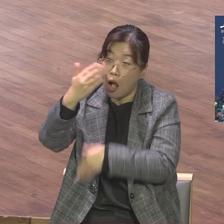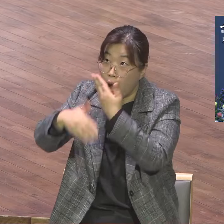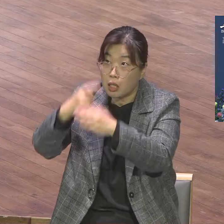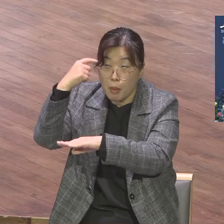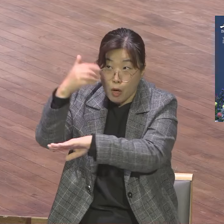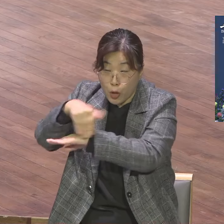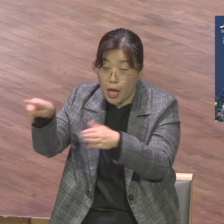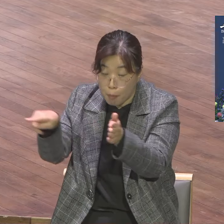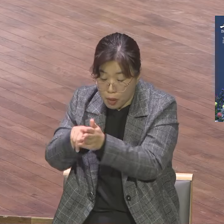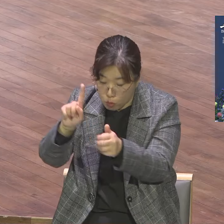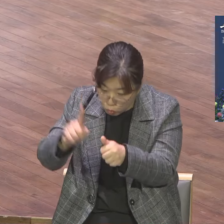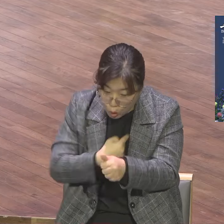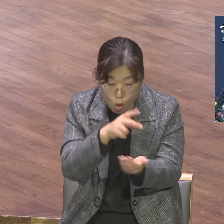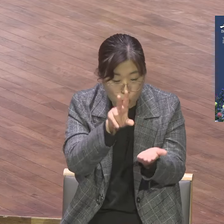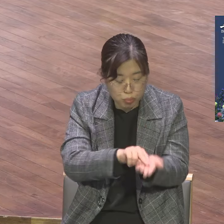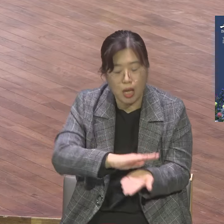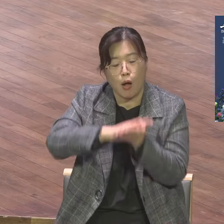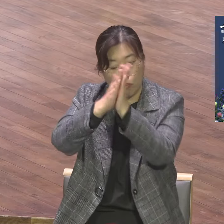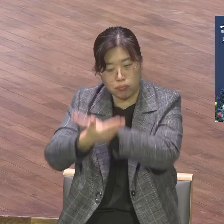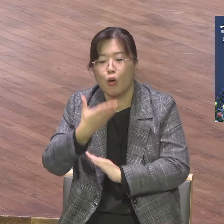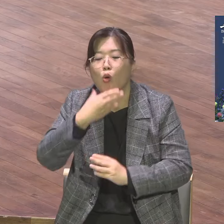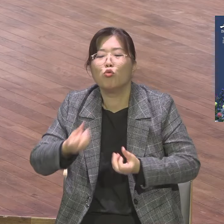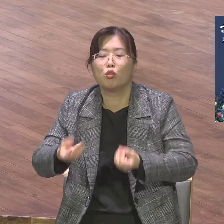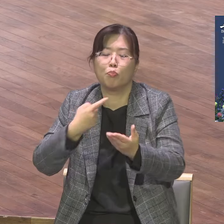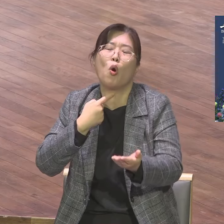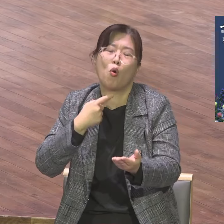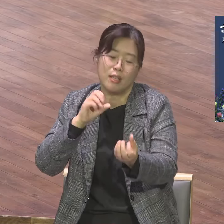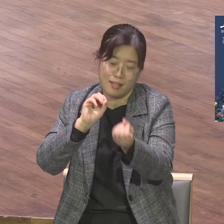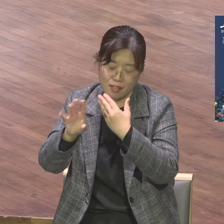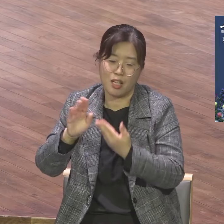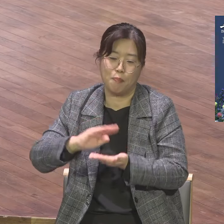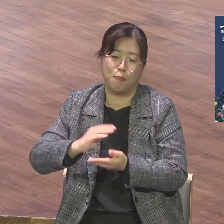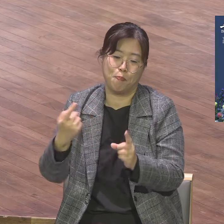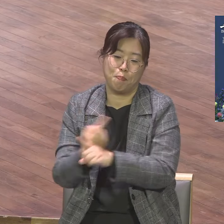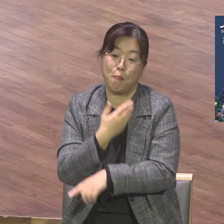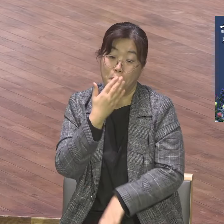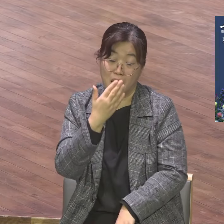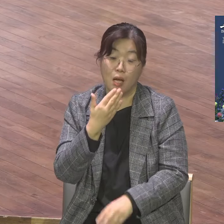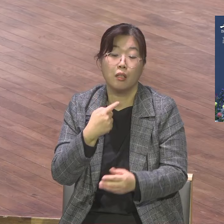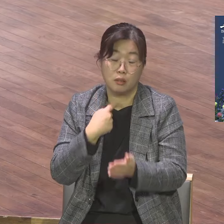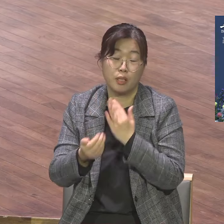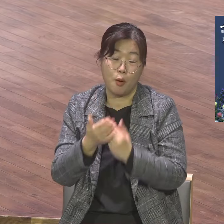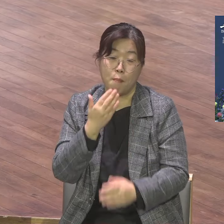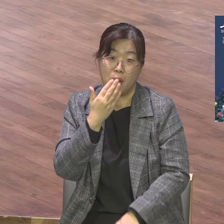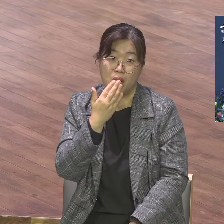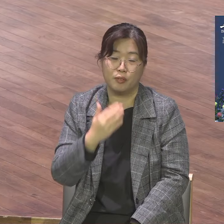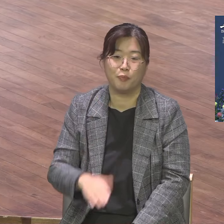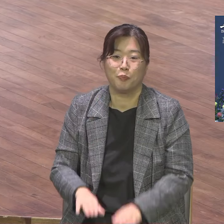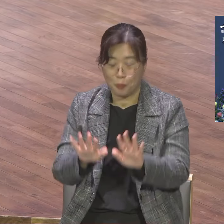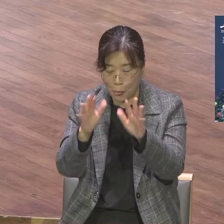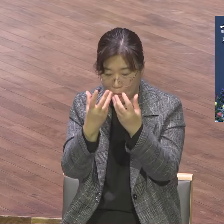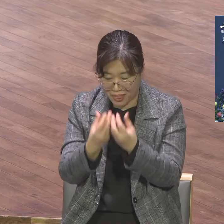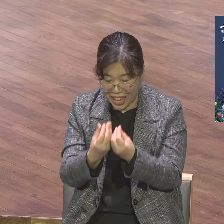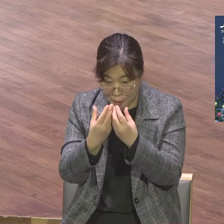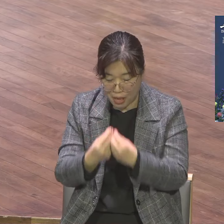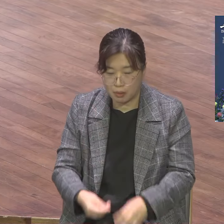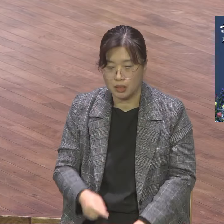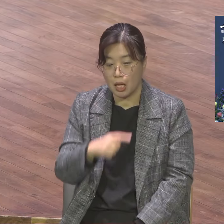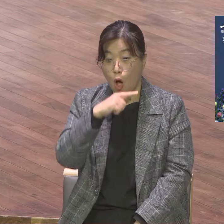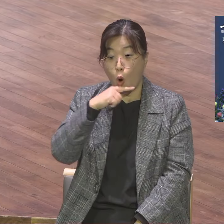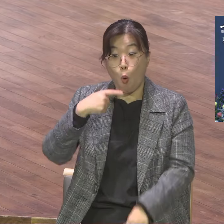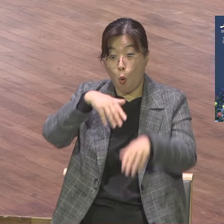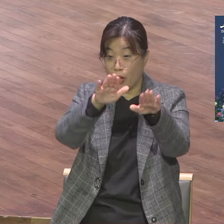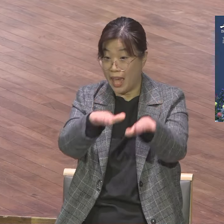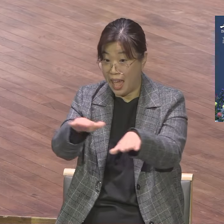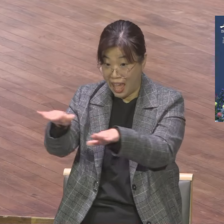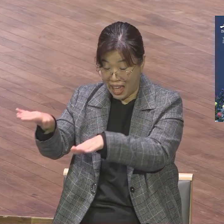못하고 늘 불신앙했습니다. 홍해 앞에서 불신앙합니다. 홍해 앞에서 불신앙합니다. 원망합니다. 가나안